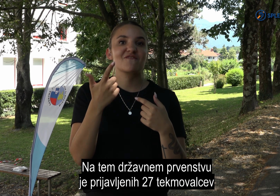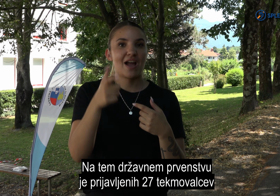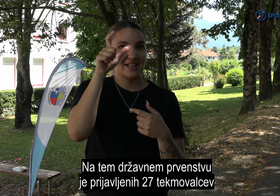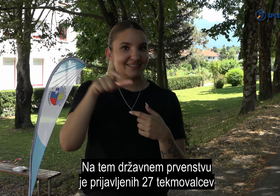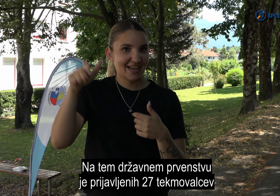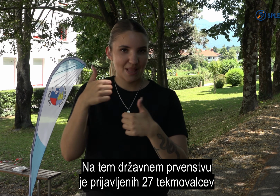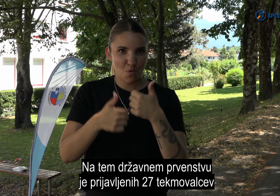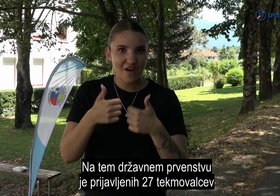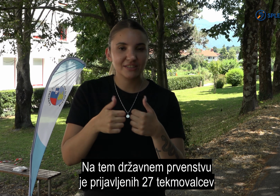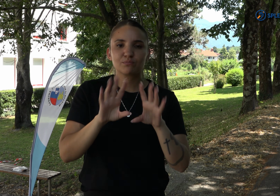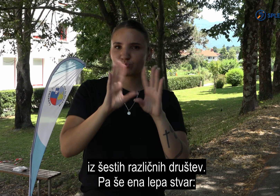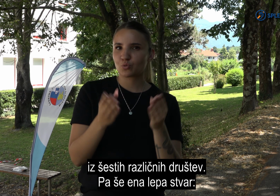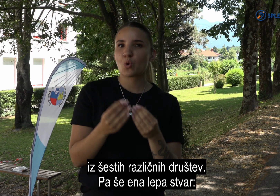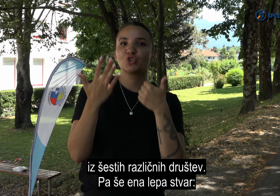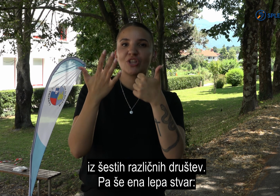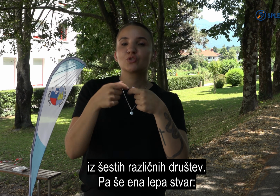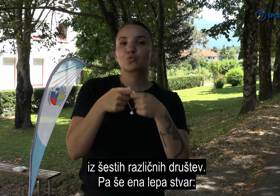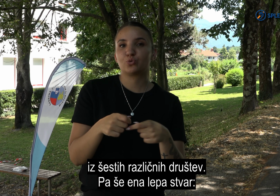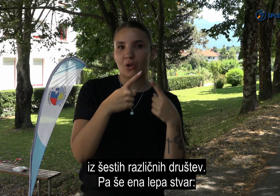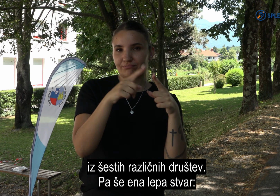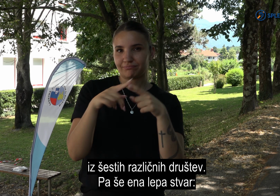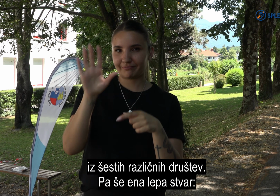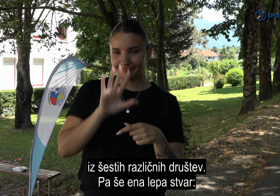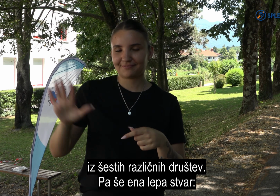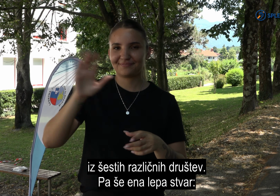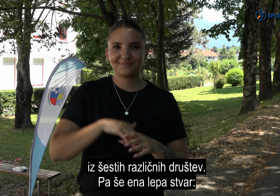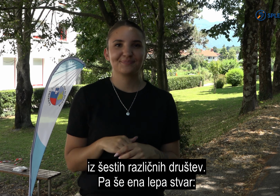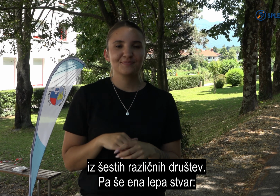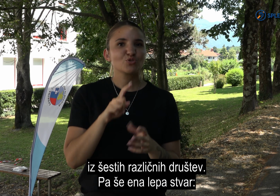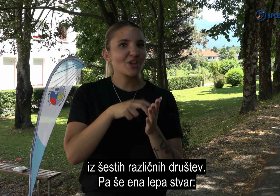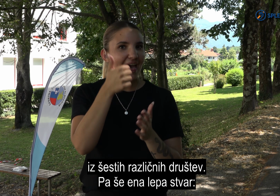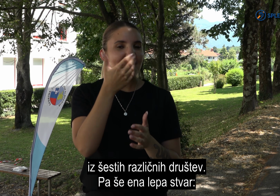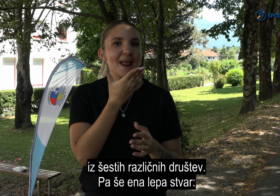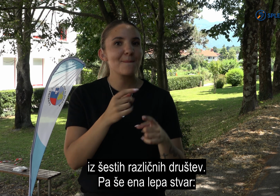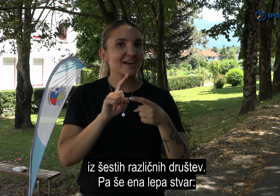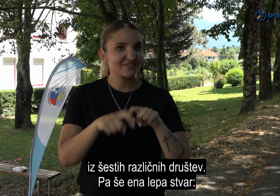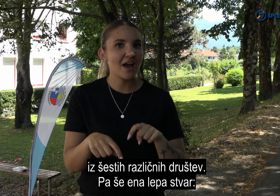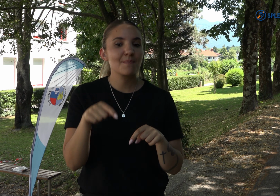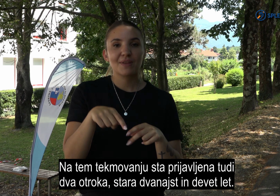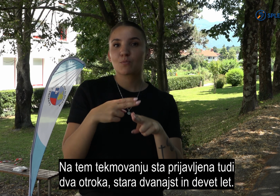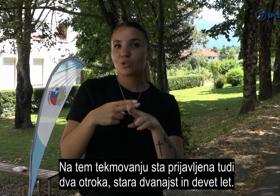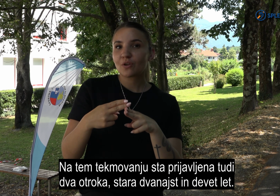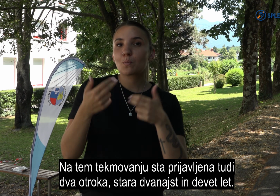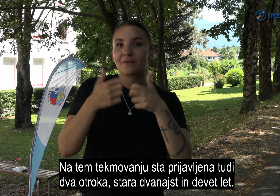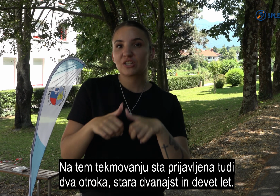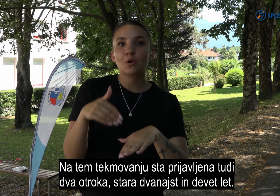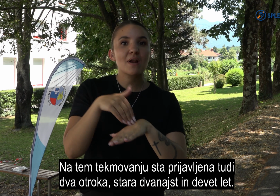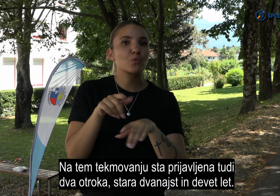tem državnem prvenstvu je prijavljenih 27 tekmovalcev iz 6 različnih društev. Pa še ena lepa stvar. Na